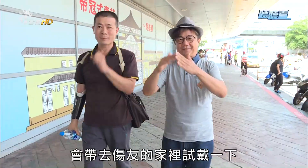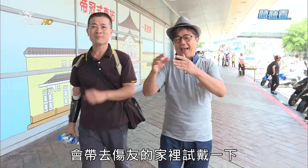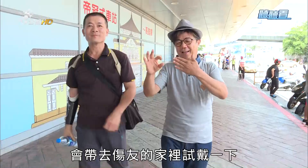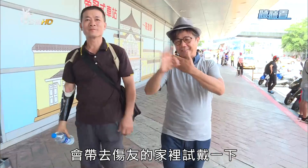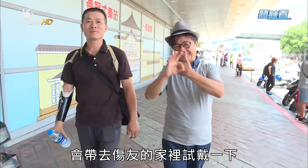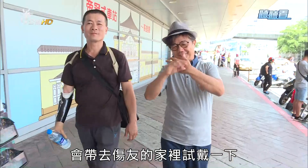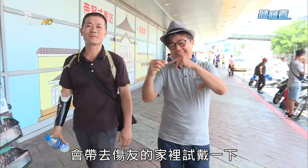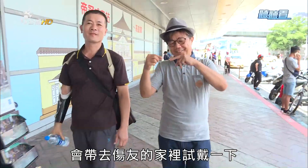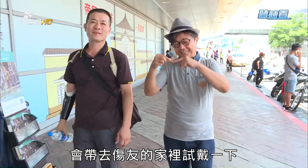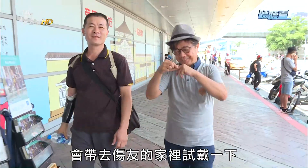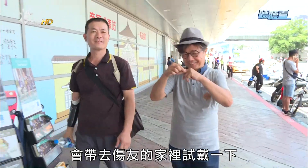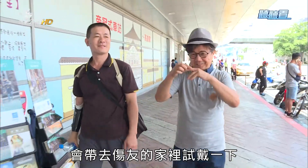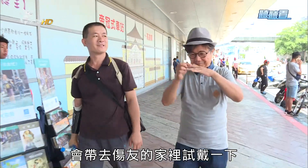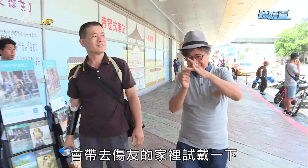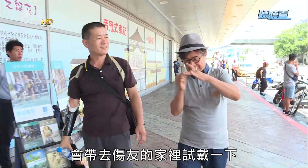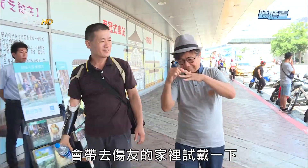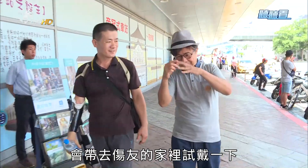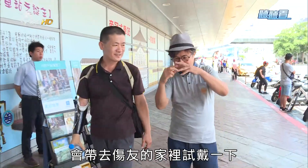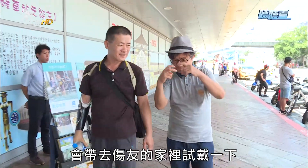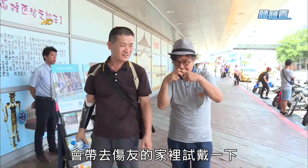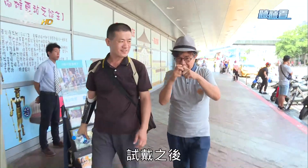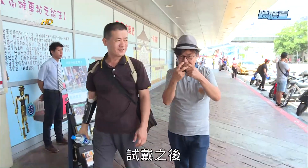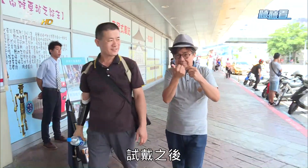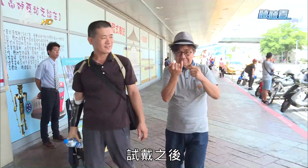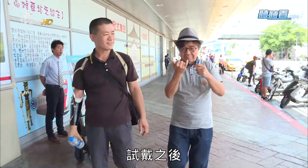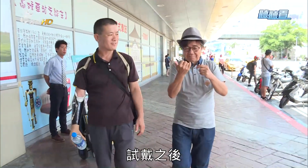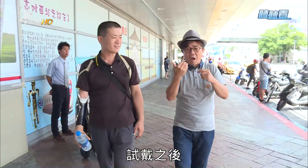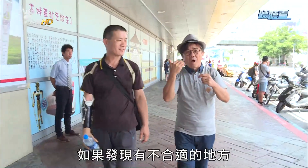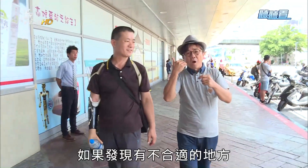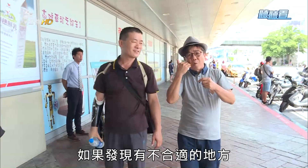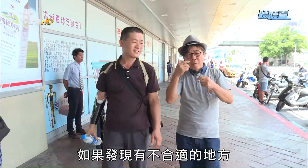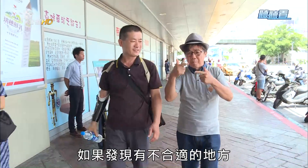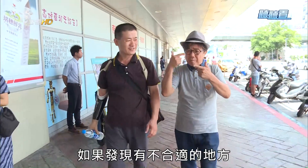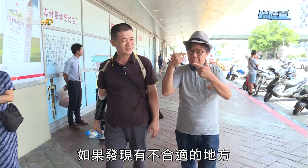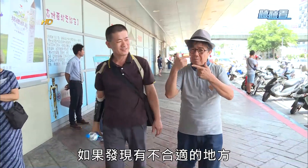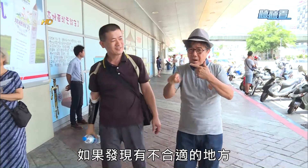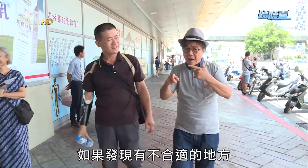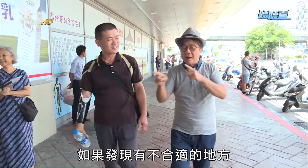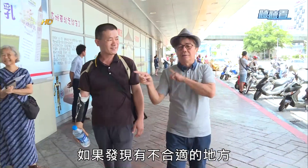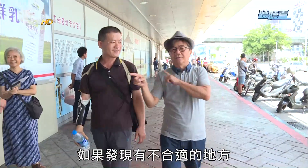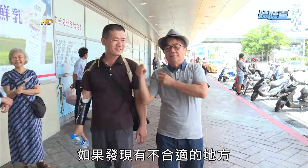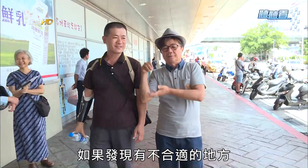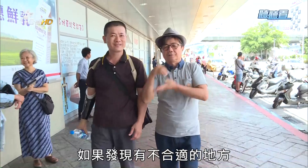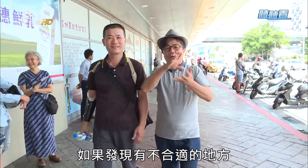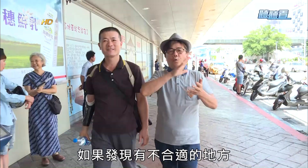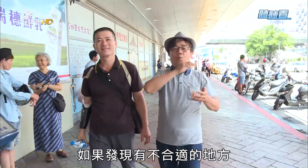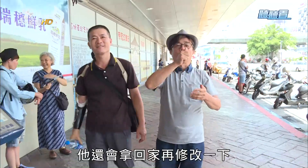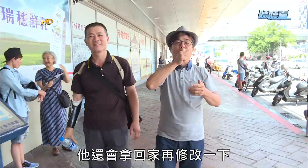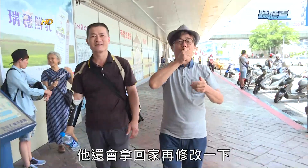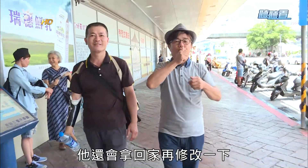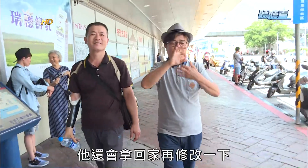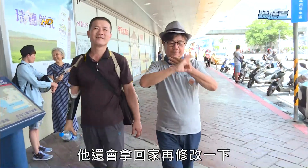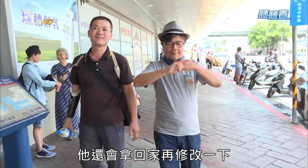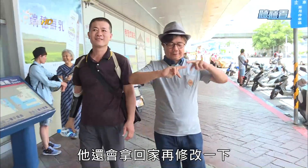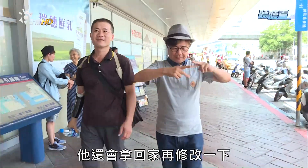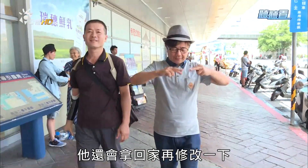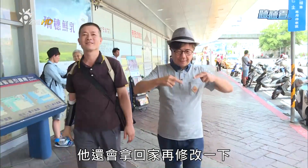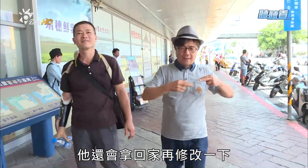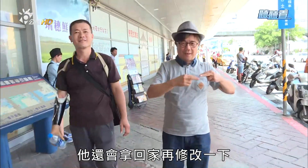商友的家里试戴一下，试戴之后如果发现有不合适的地方啊，他还会拿回家再修改一